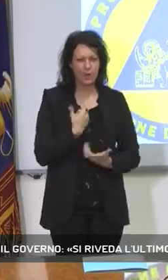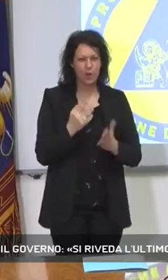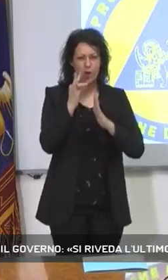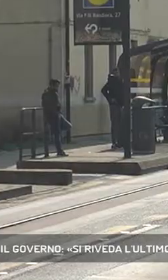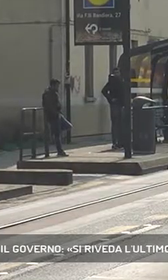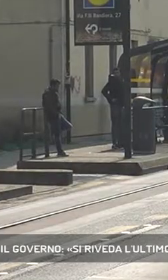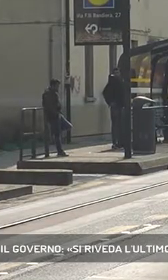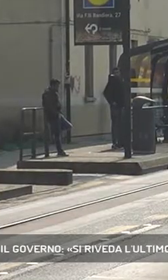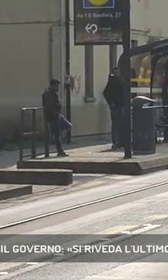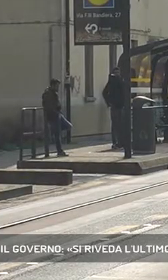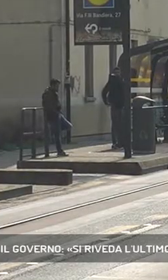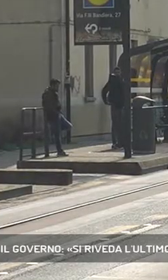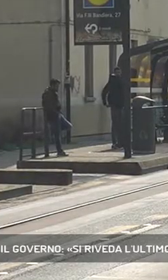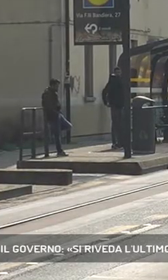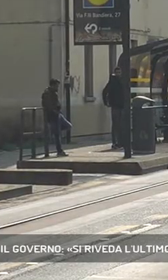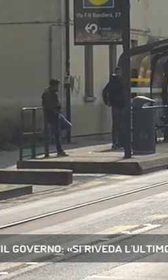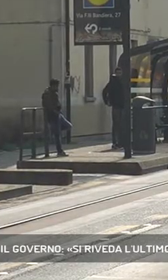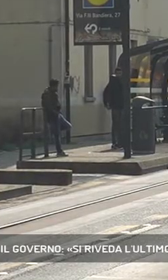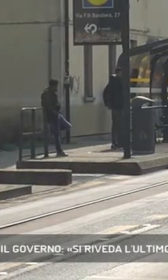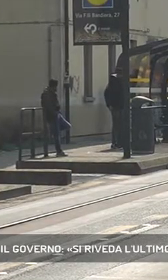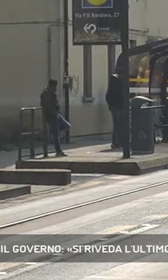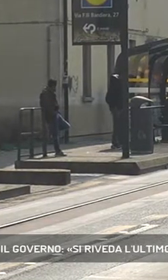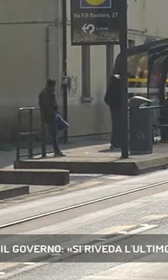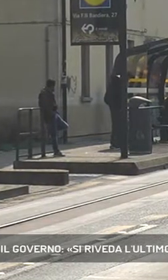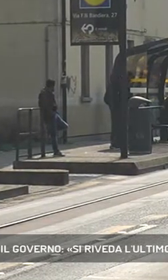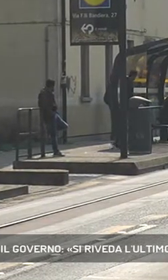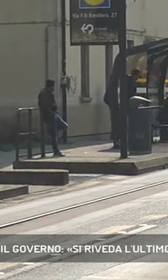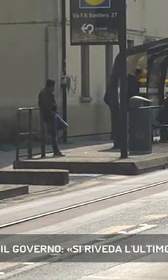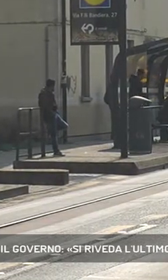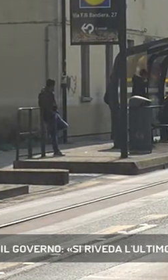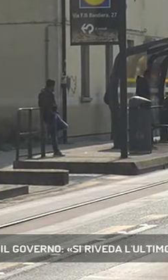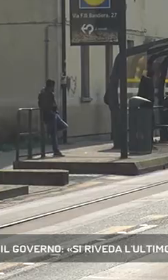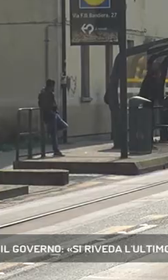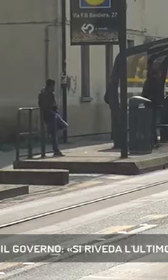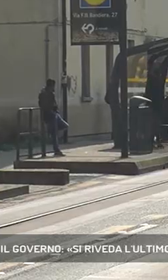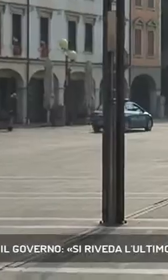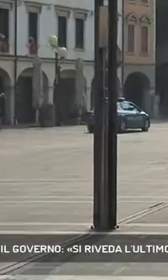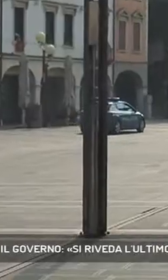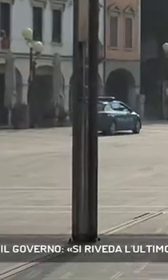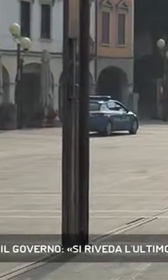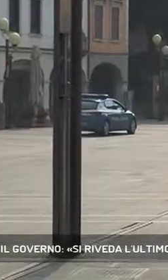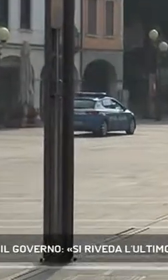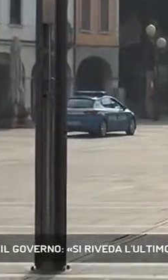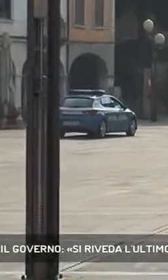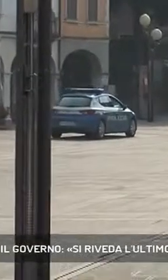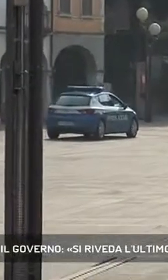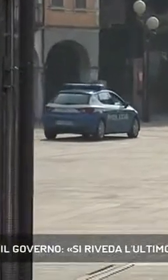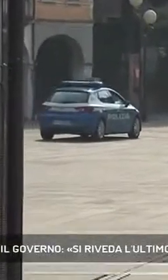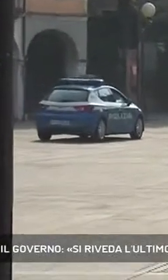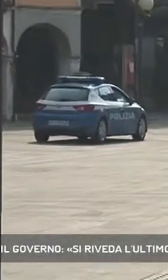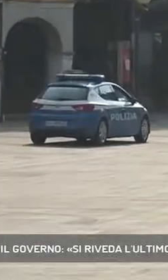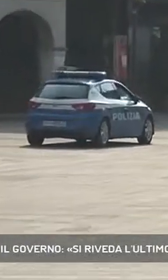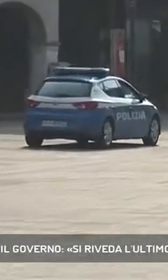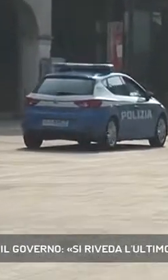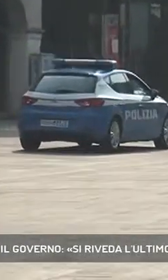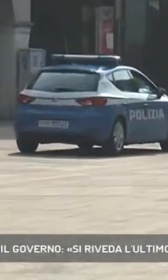ok la nuova ordinanza regionale non vuole essere polemica nei confronti della comunità scientifica dice zaia anzi tutte le misure precauzionali